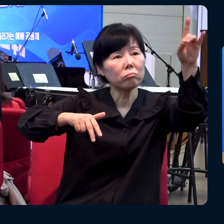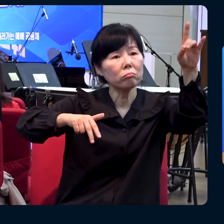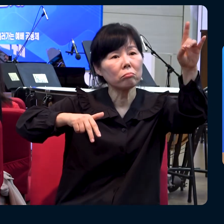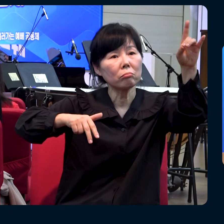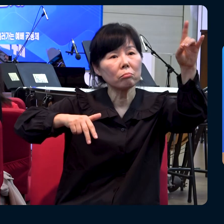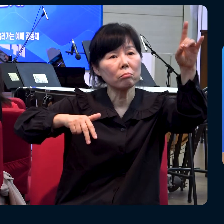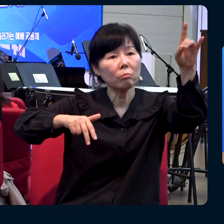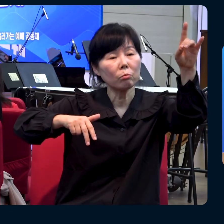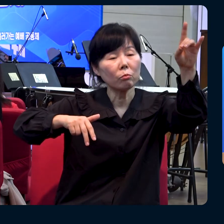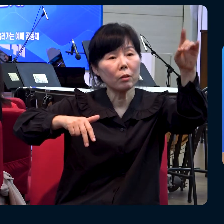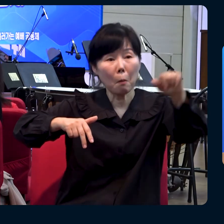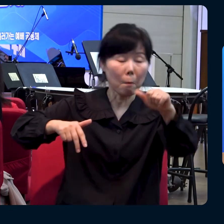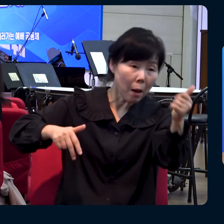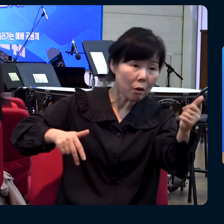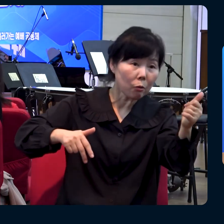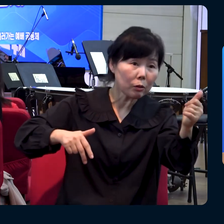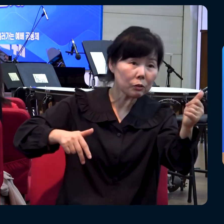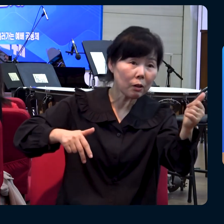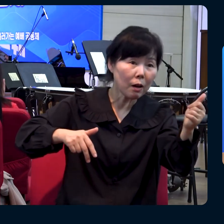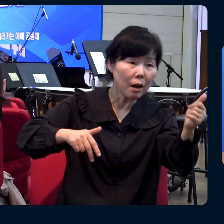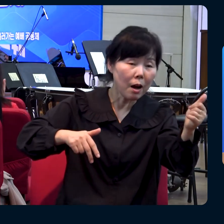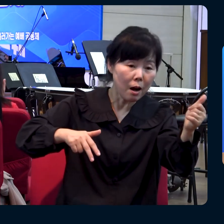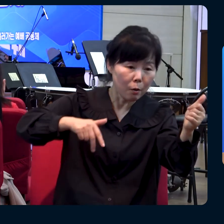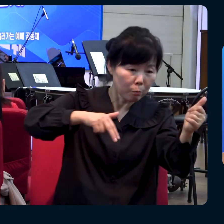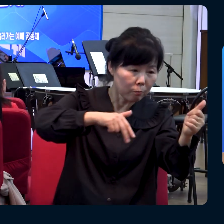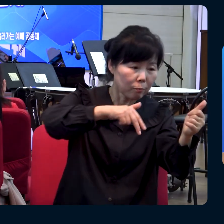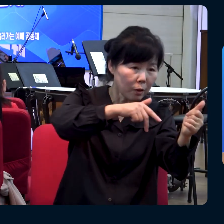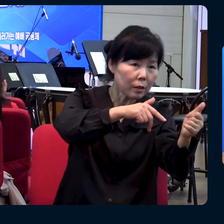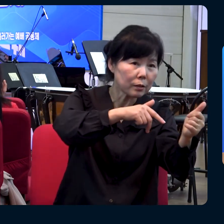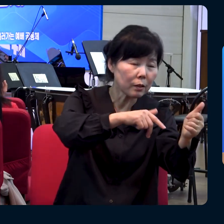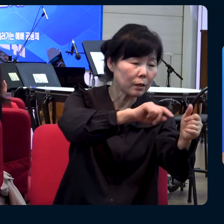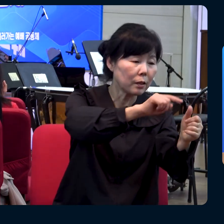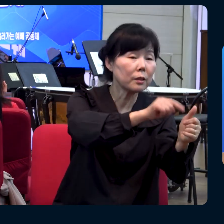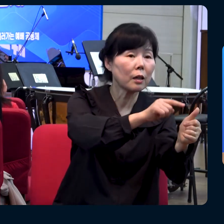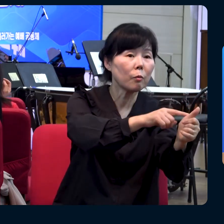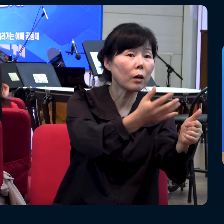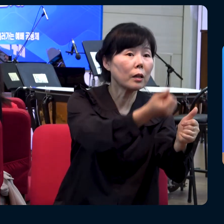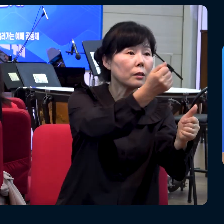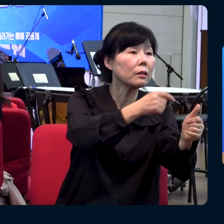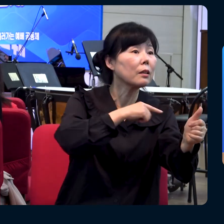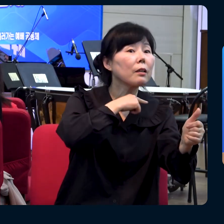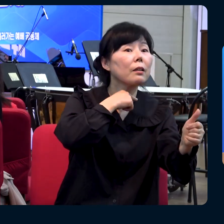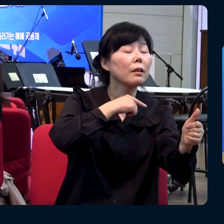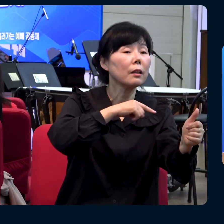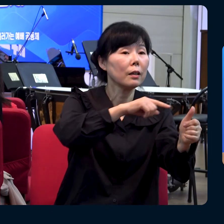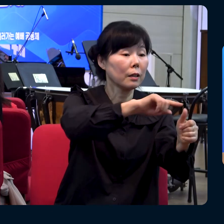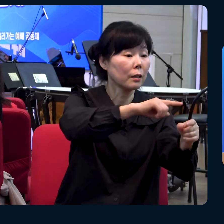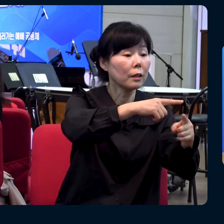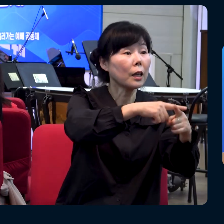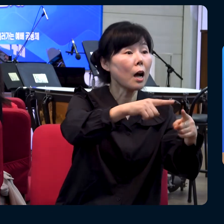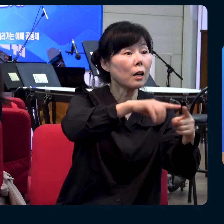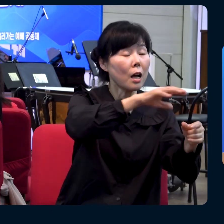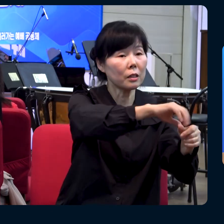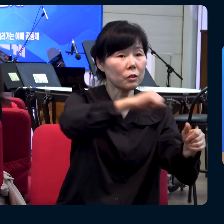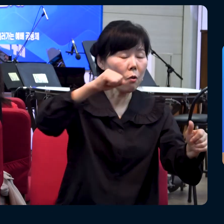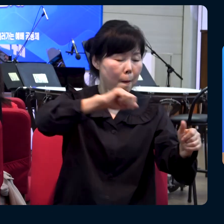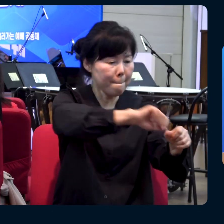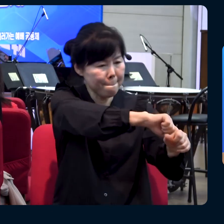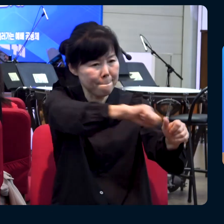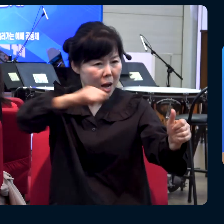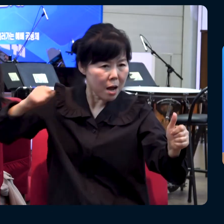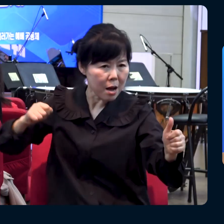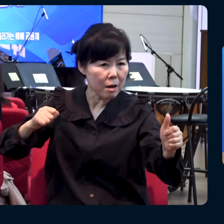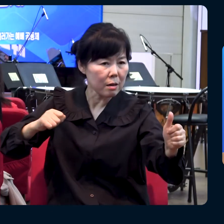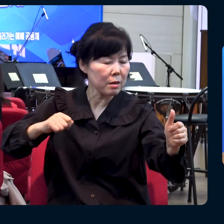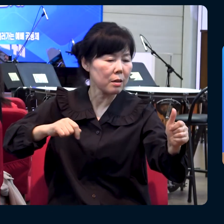골리앗의 팔을 빼서 골리앗의 목을 베어버립니다. 그리고 골리앗의 목을 들고